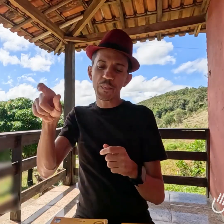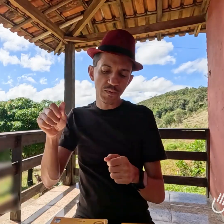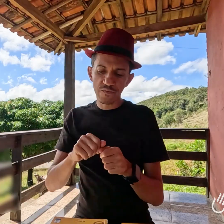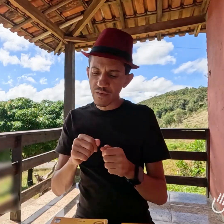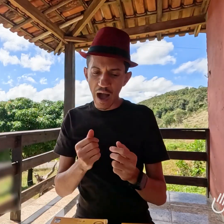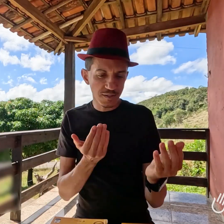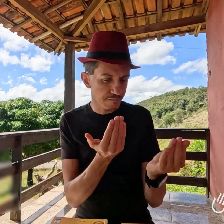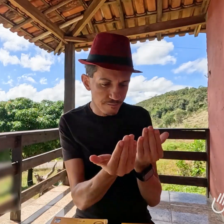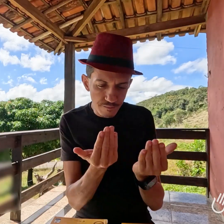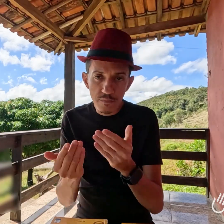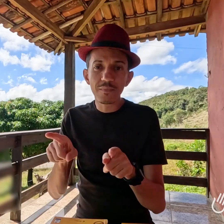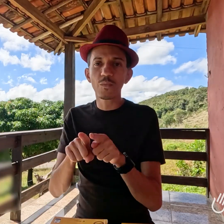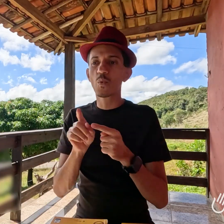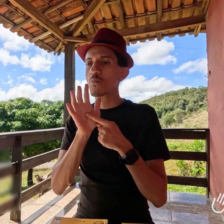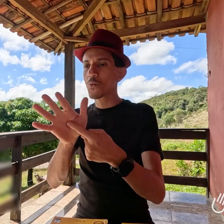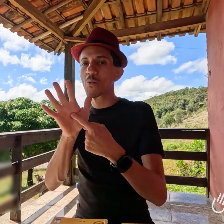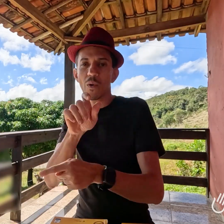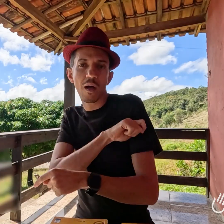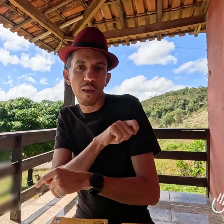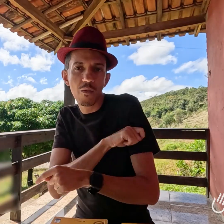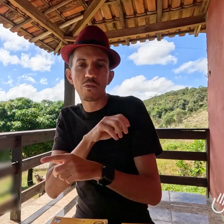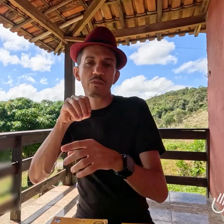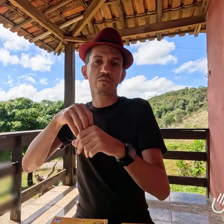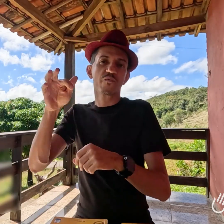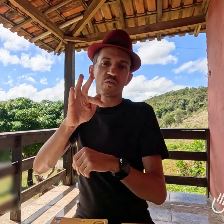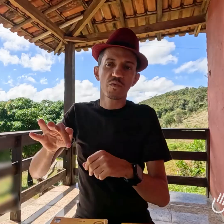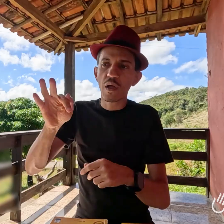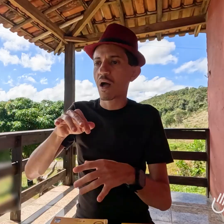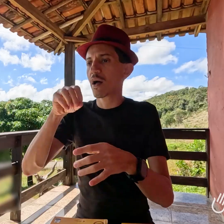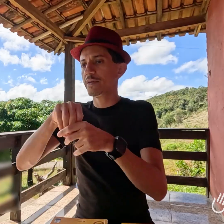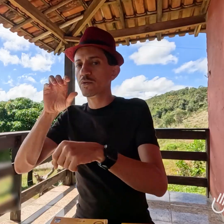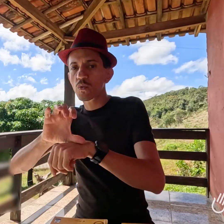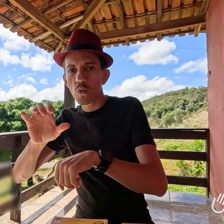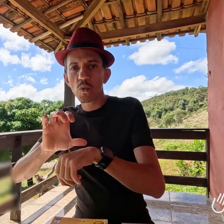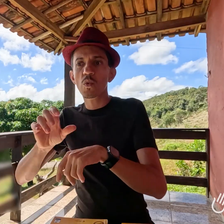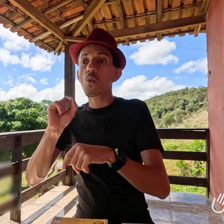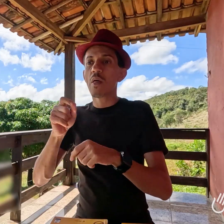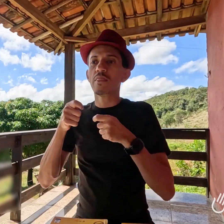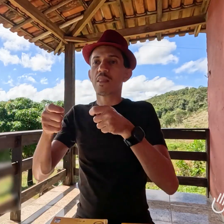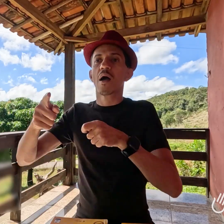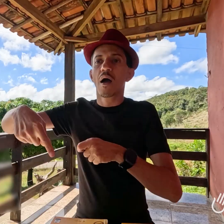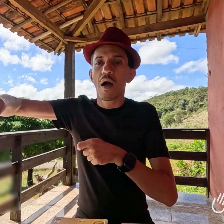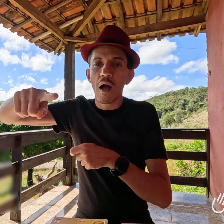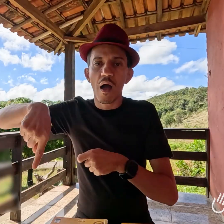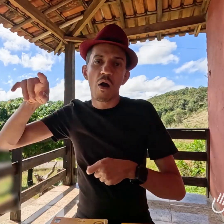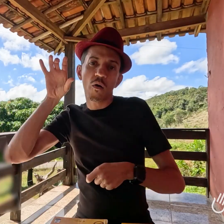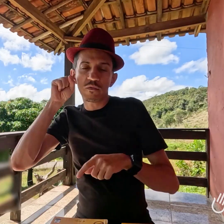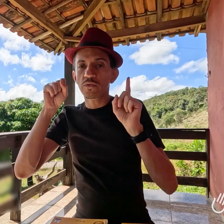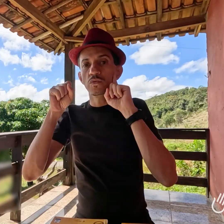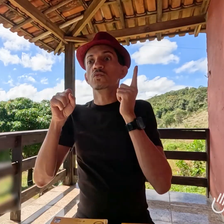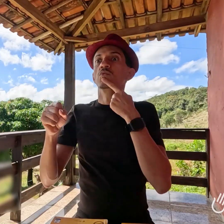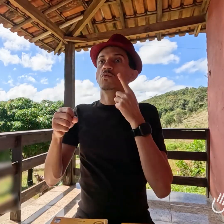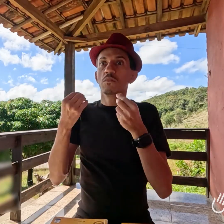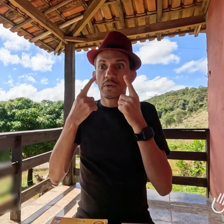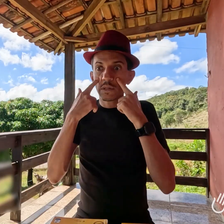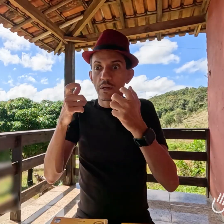as comunidades de sinalizantes e de escritores em língua de sinais, as experiências que a gente foi coletando em